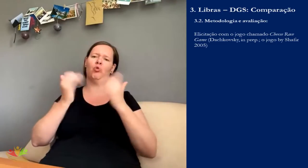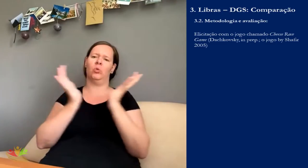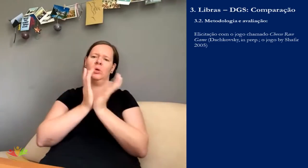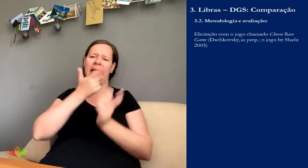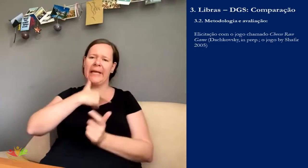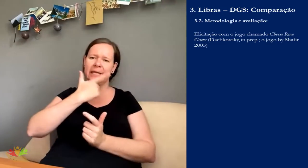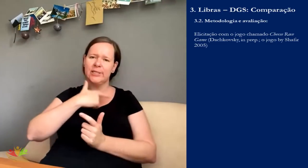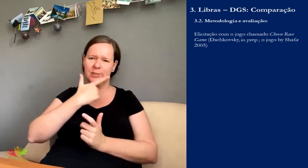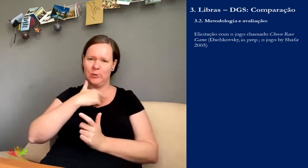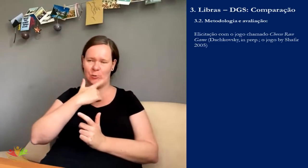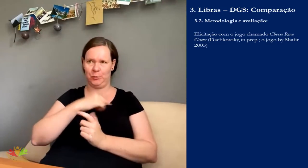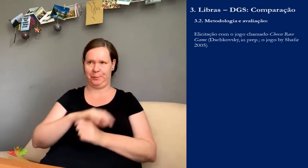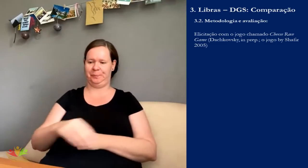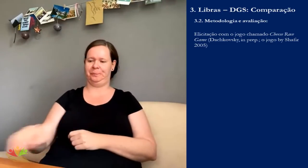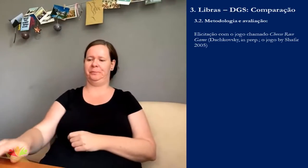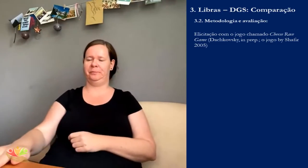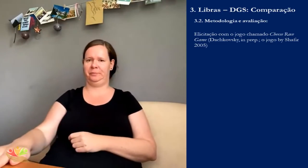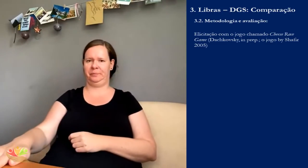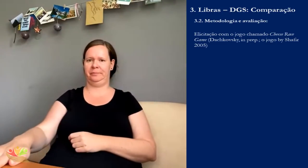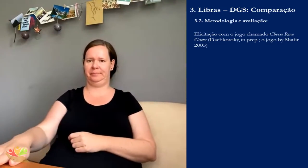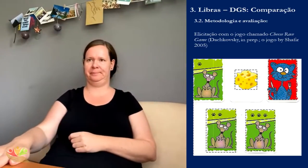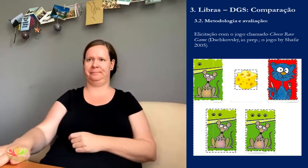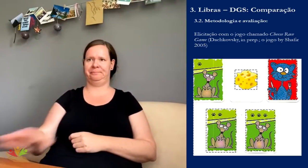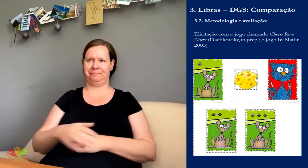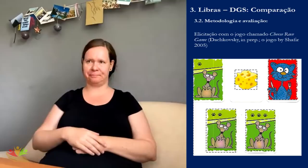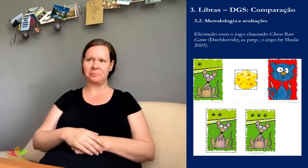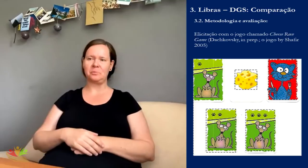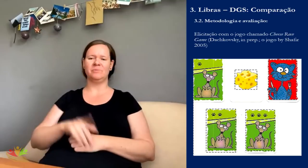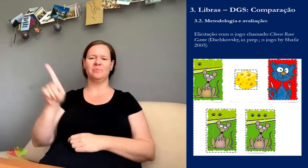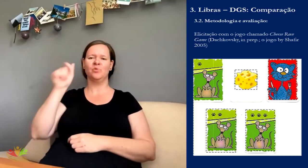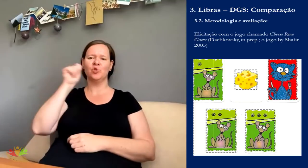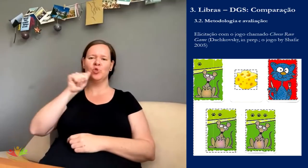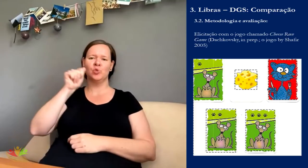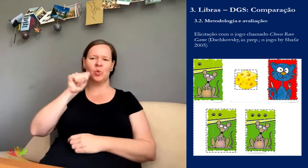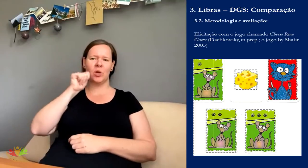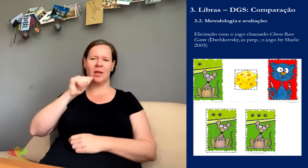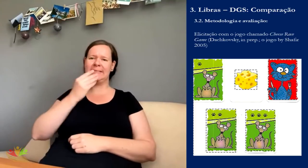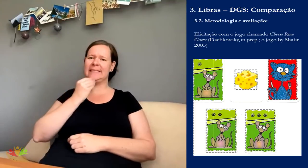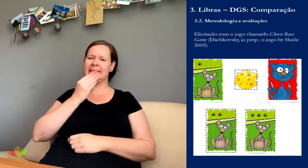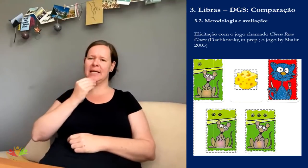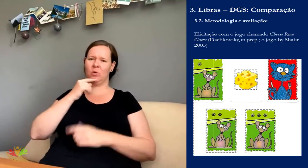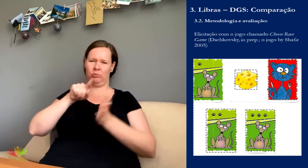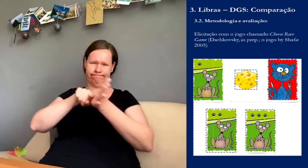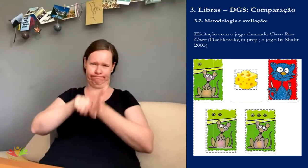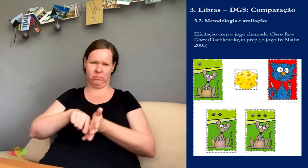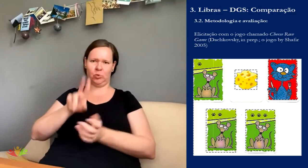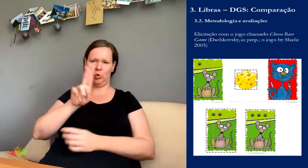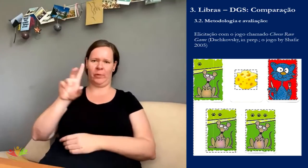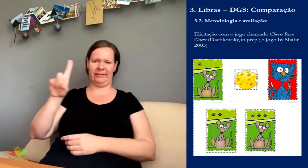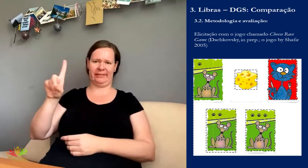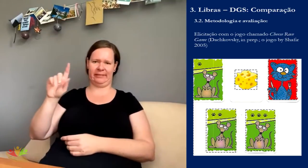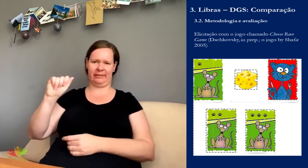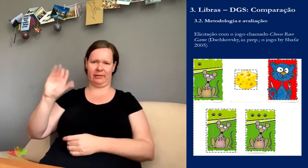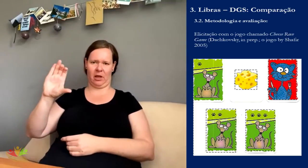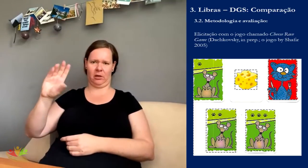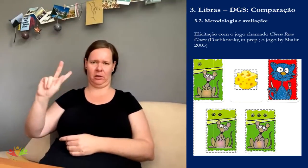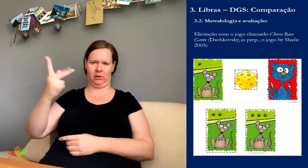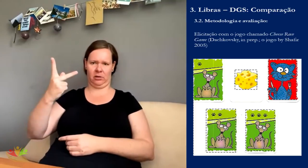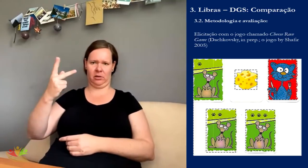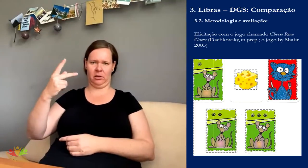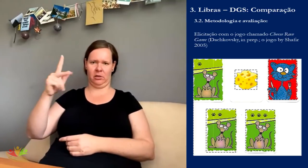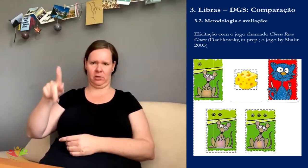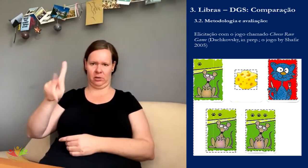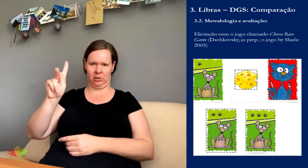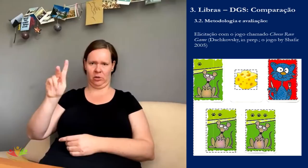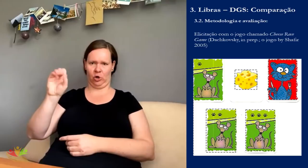Então, nós fizemos esse jogo chamado Tier Race Game, que é o jogo atrás do queijo, né?